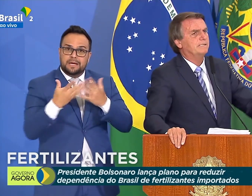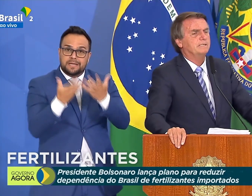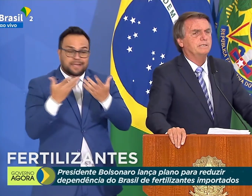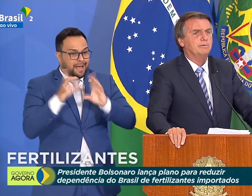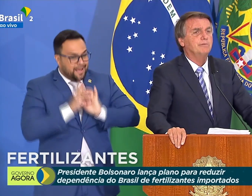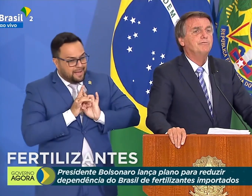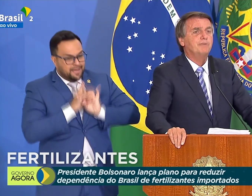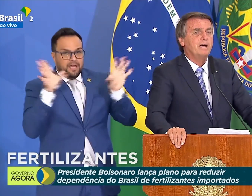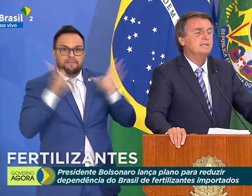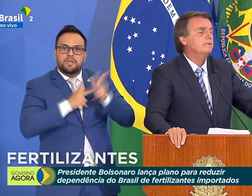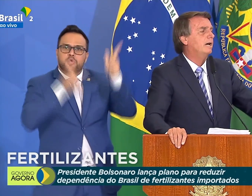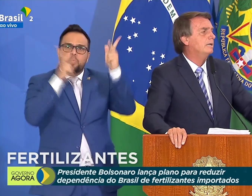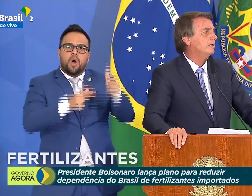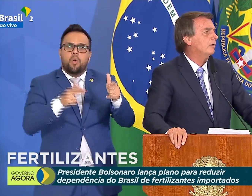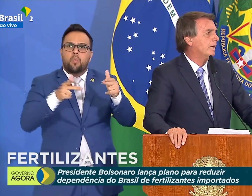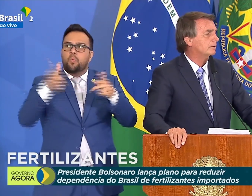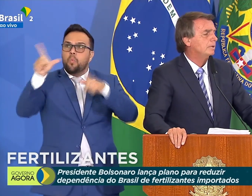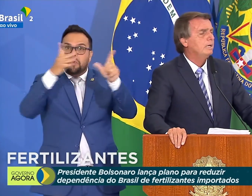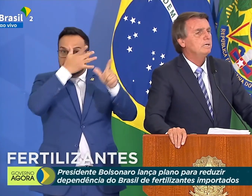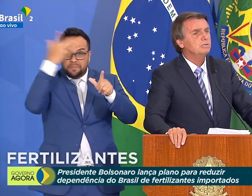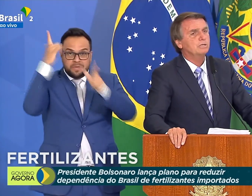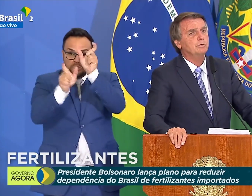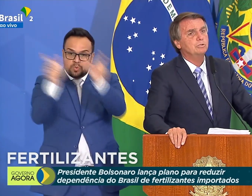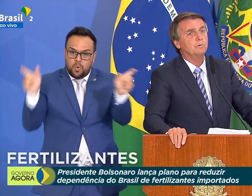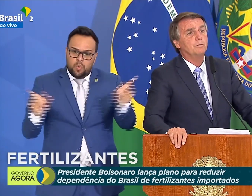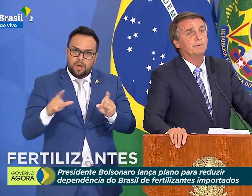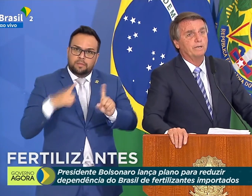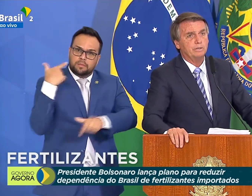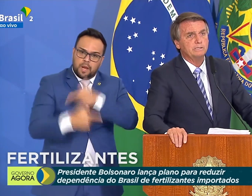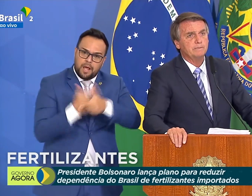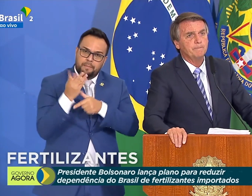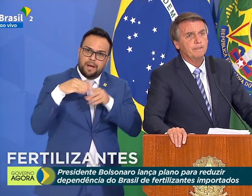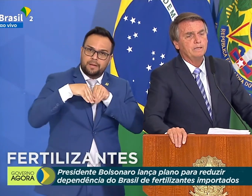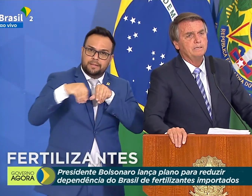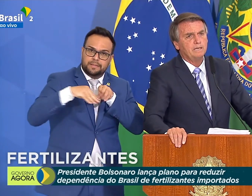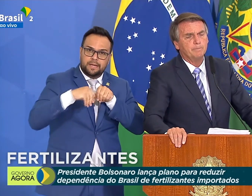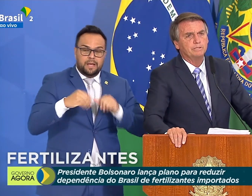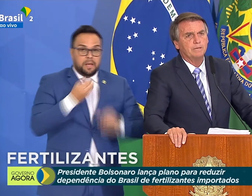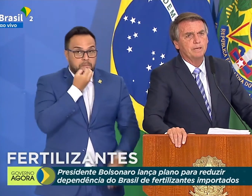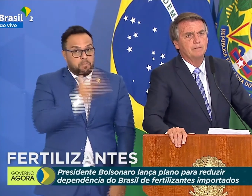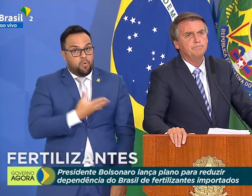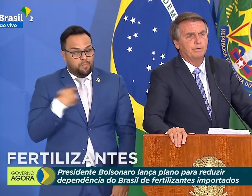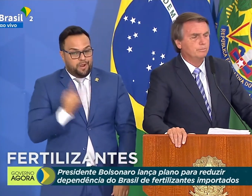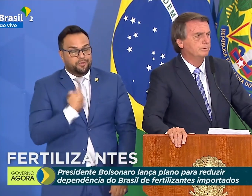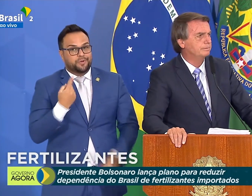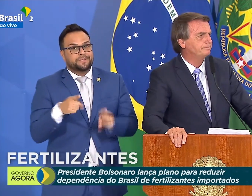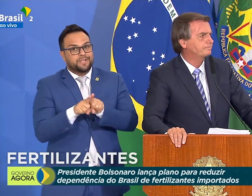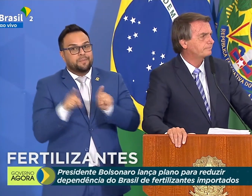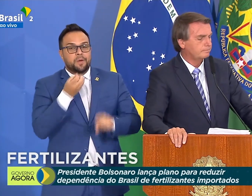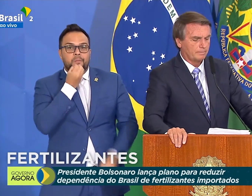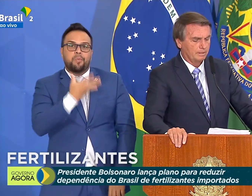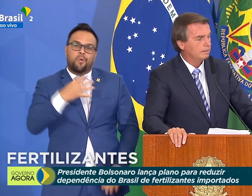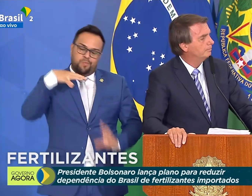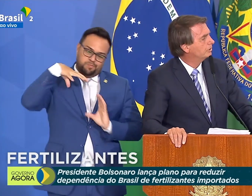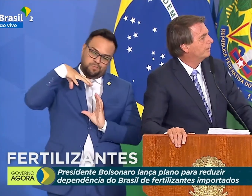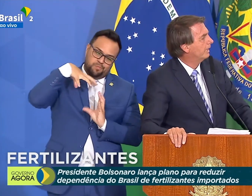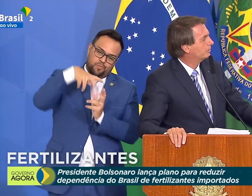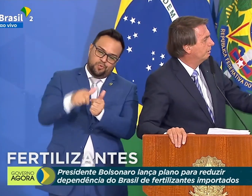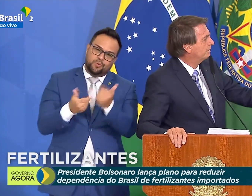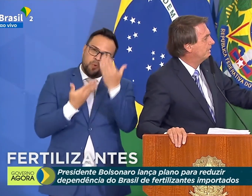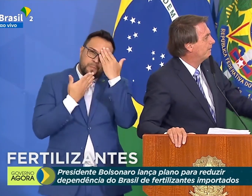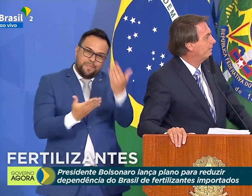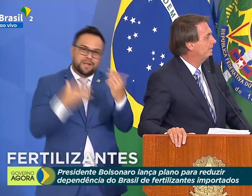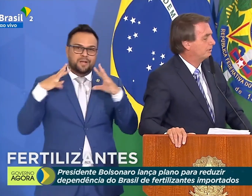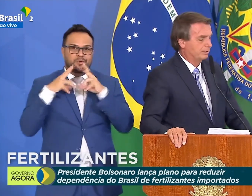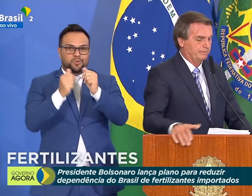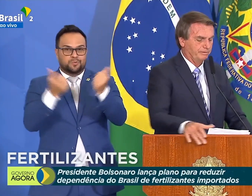irmão fazendeiro faz ali ao lado. Isso é muito bom para nós e é bom também para o mundo. Muito obrigado a